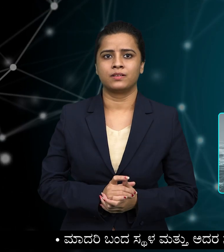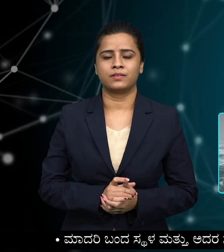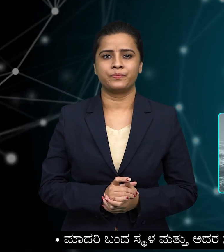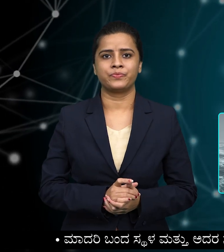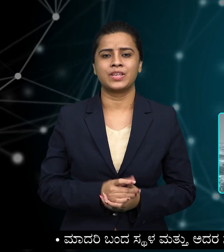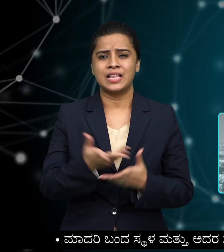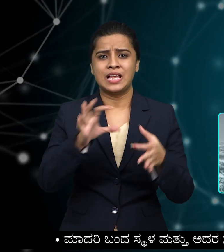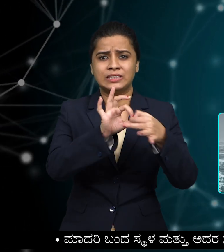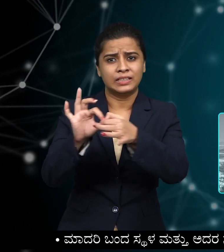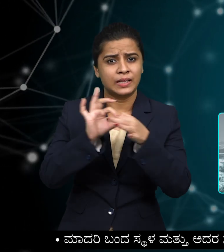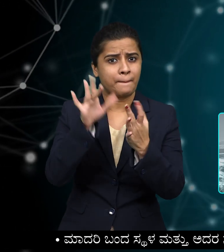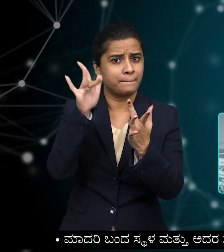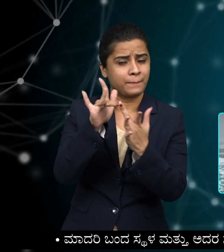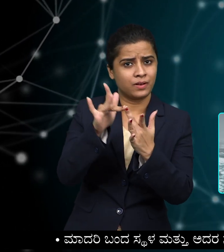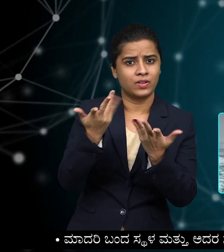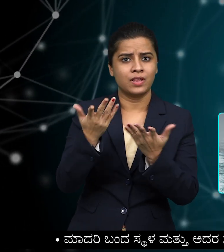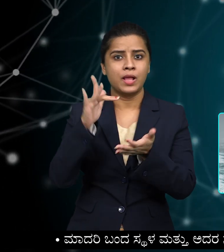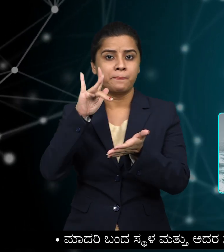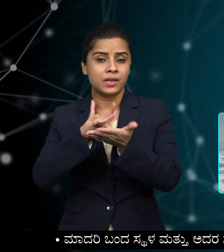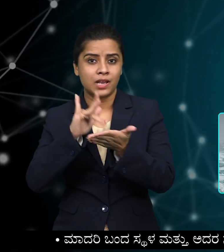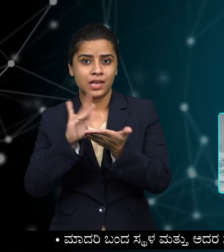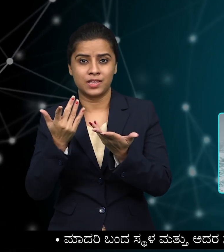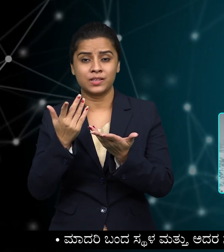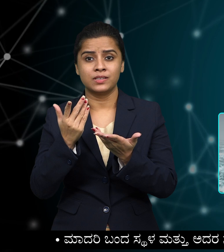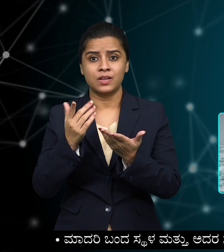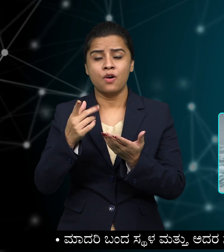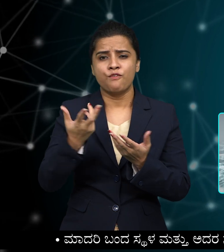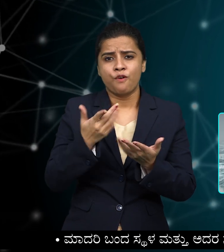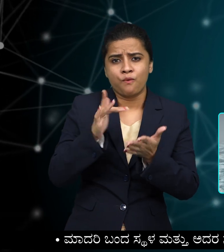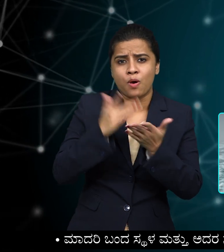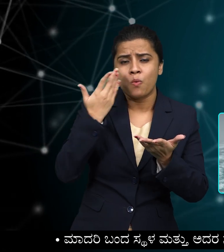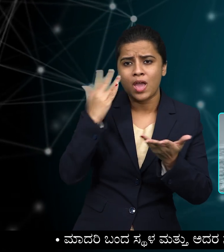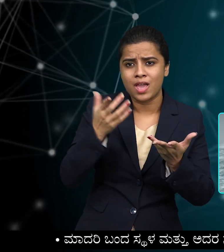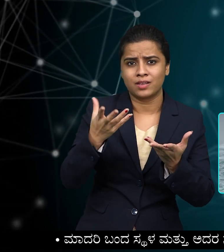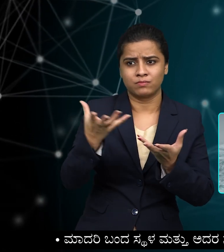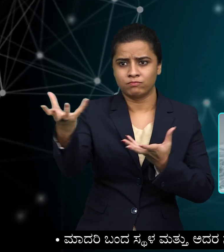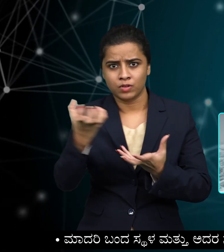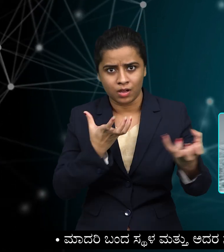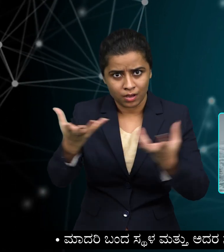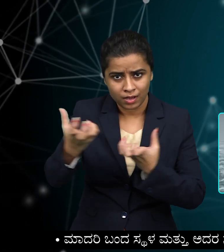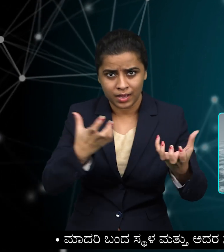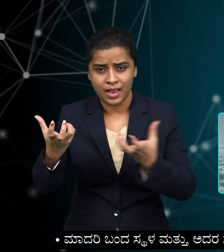ಮಾದರಿ ಬಂದ ಸ್ಥಳ ಮತ್ತು ಅದರ ಸಂಯೋಜನೆಯ ನಡುವೆ ಯಾವುದೇ ಸಂಬಂಧವಿಲ್ಲ.